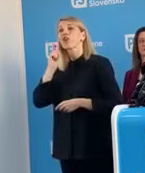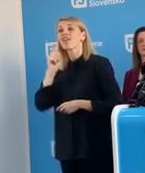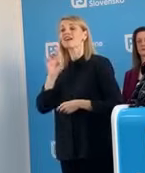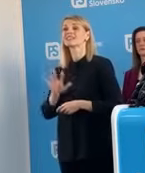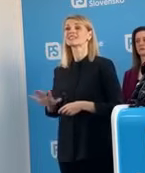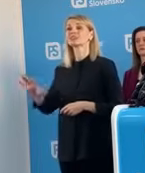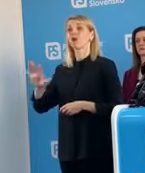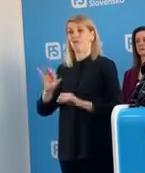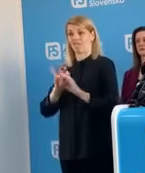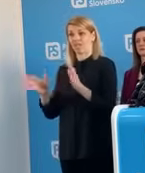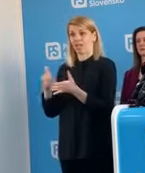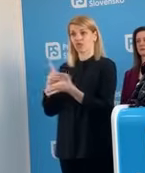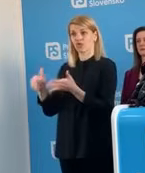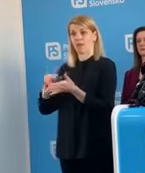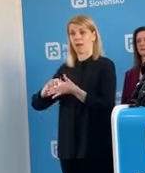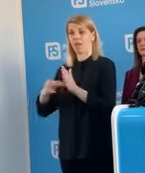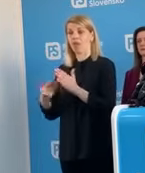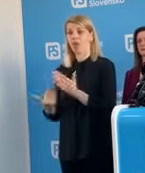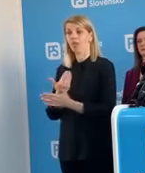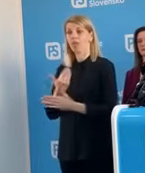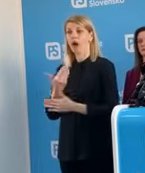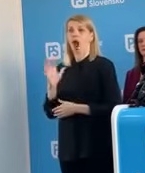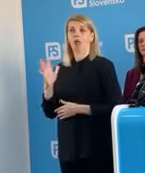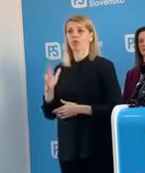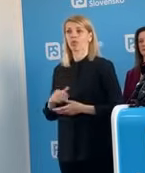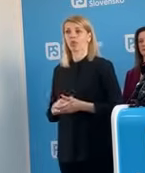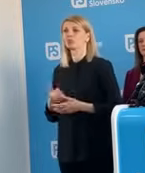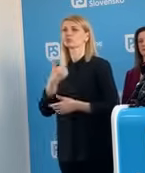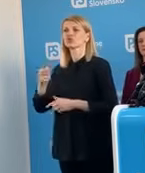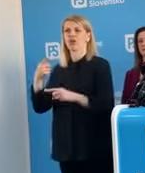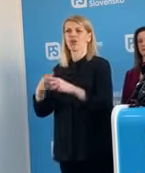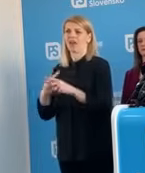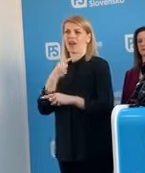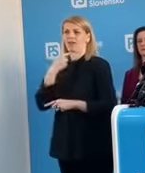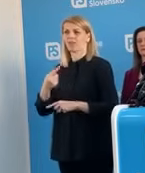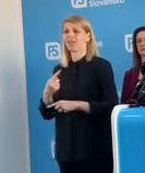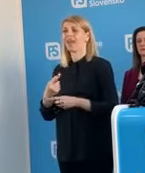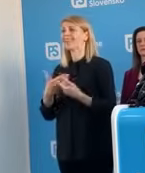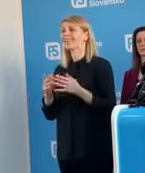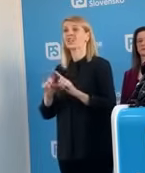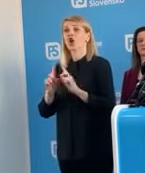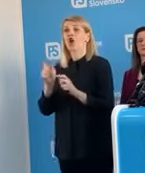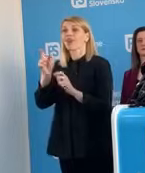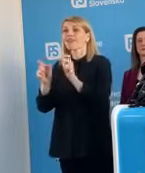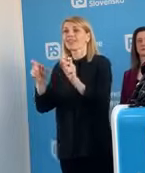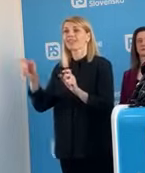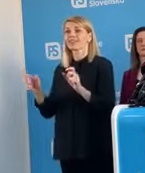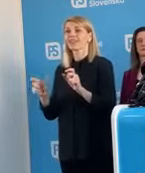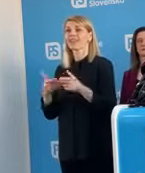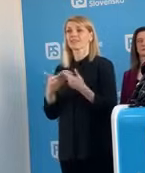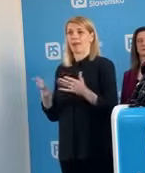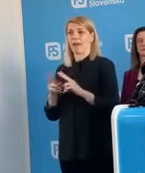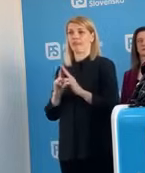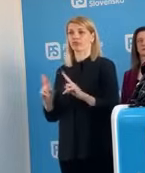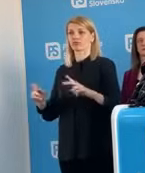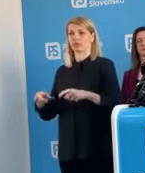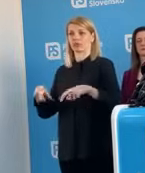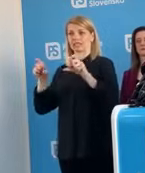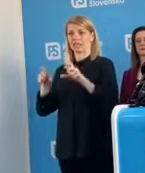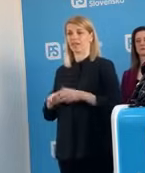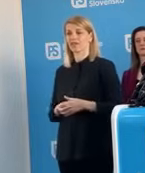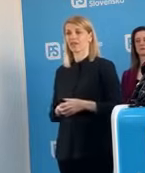bude schopné čerpať peniaze z plánu obnovy alebo nie. Stokrát to bolo povedané. Nikto iný nemá tú možnosť to